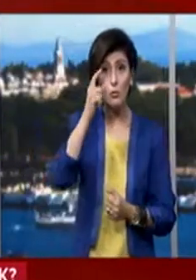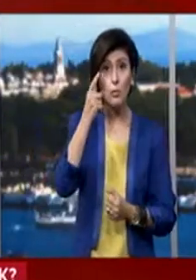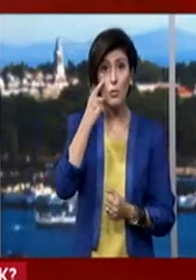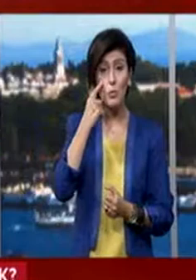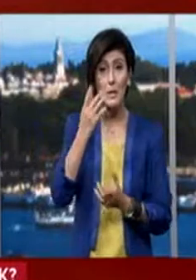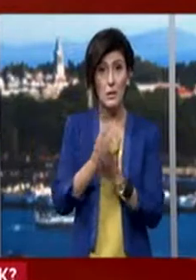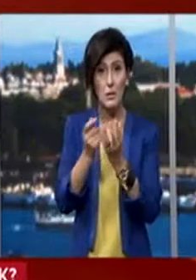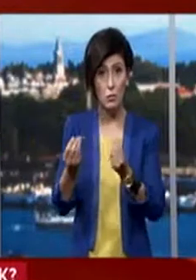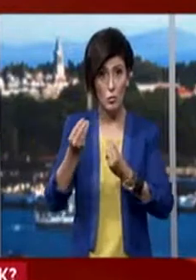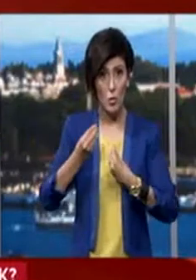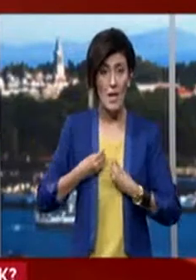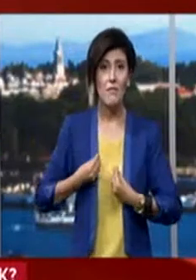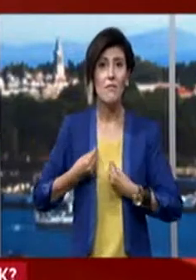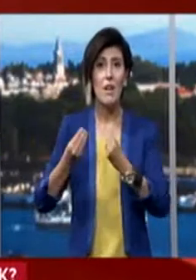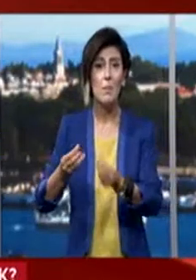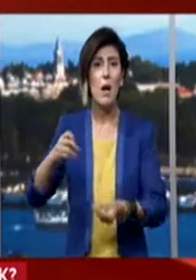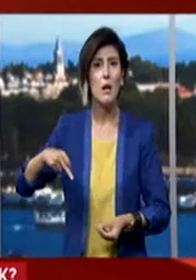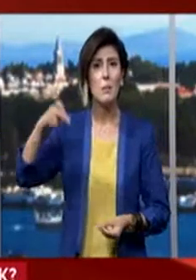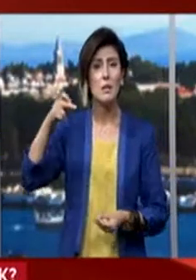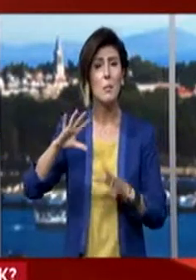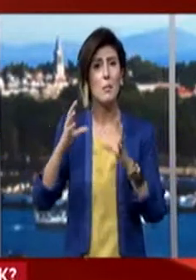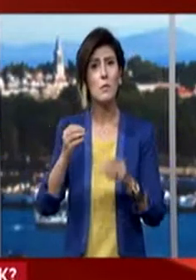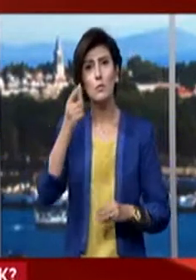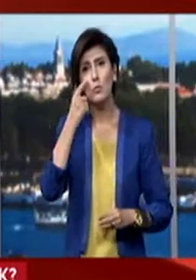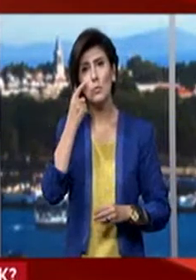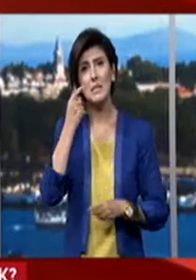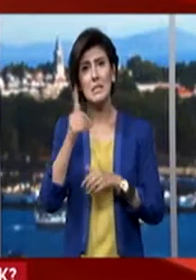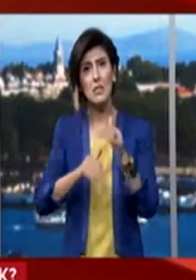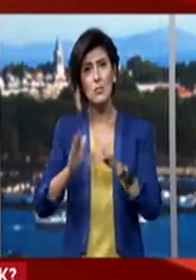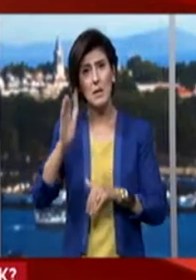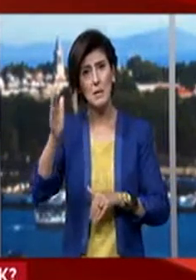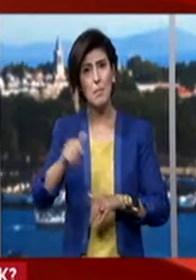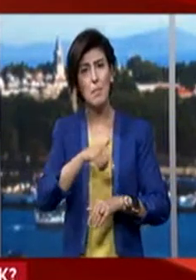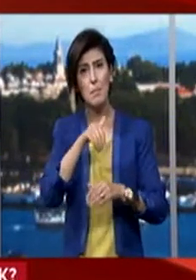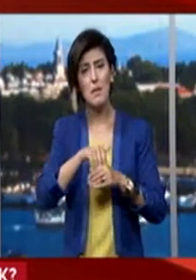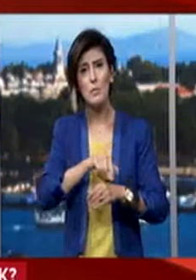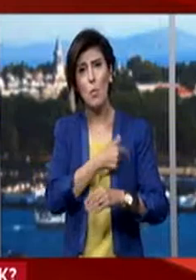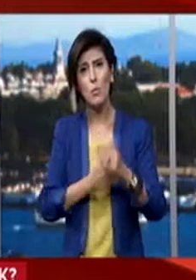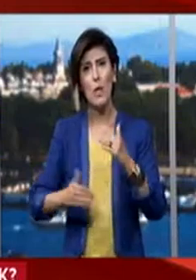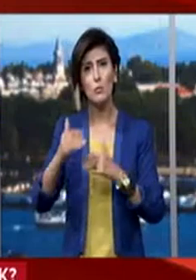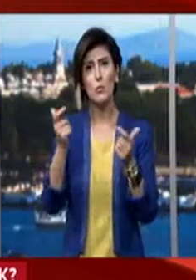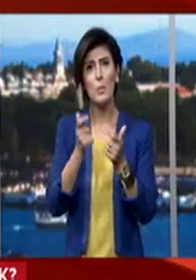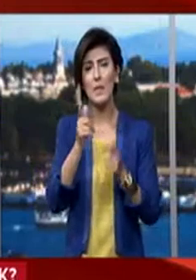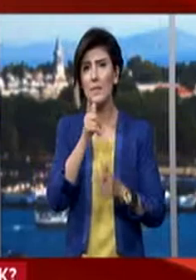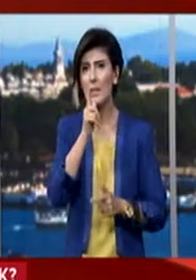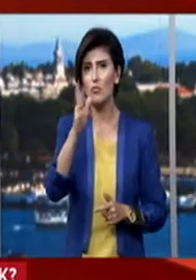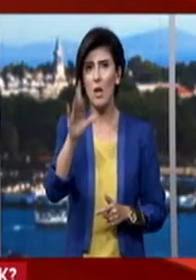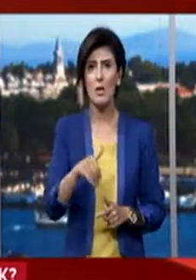iade etmeyecek. AK Parti mevcut hükümetle seçime gitmek için meclisi olağanüstü toplantıya çağıracak.